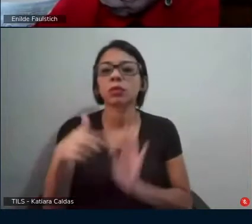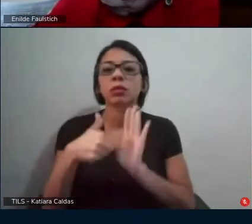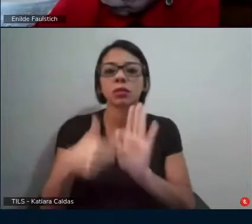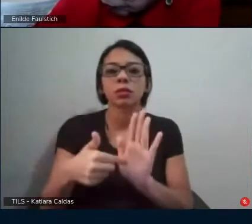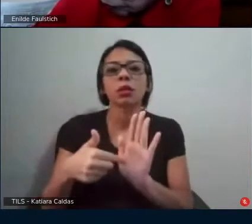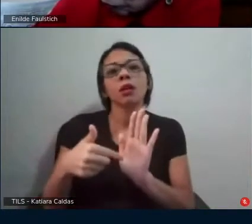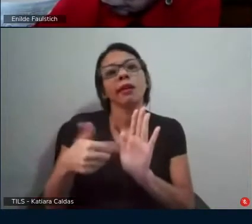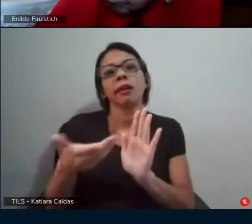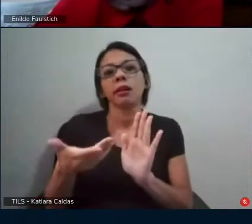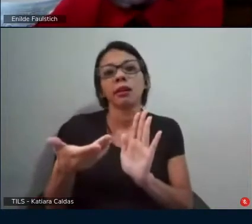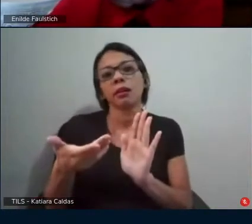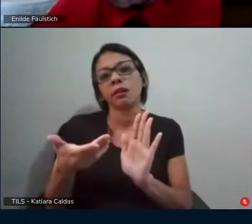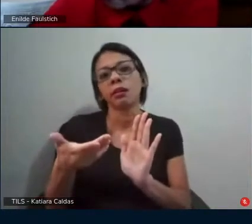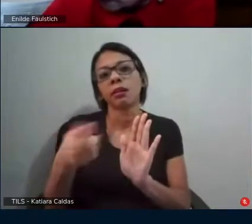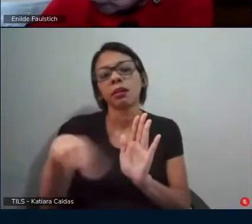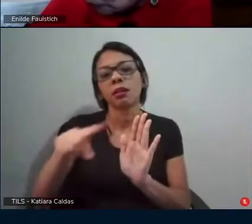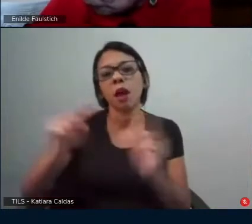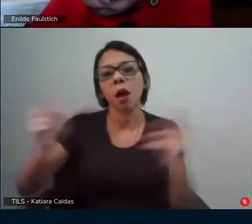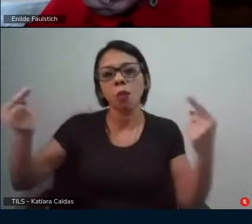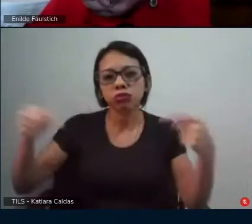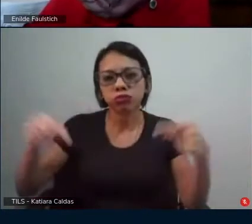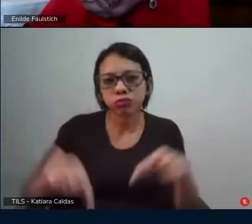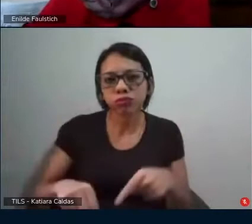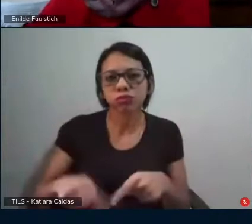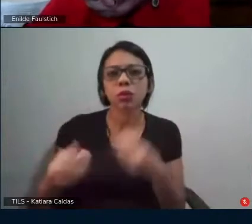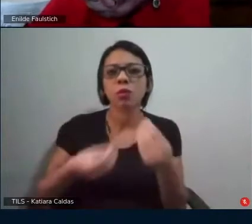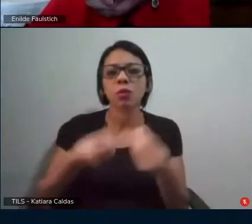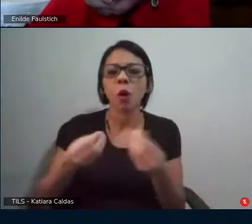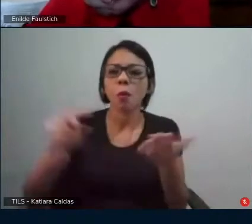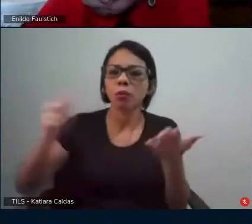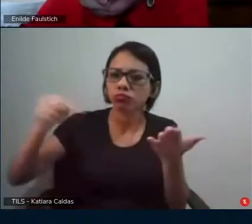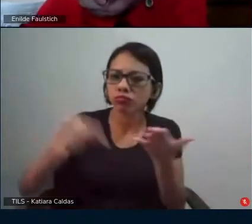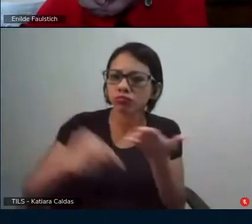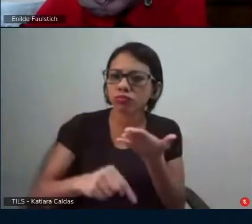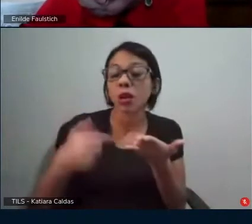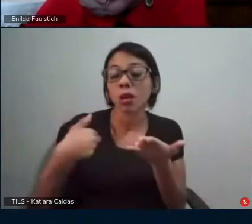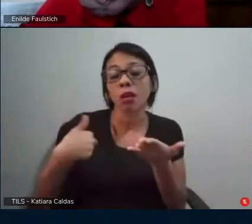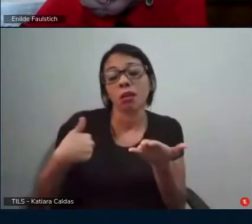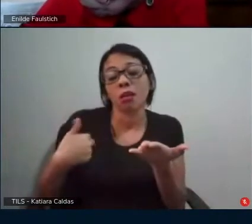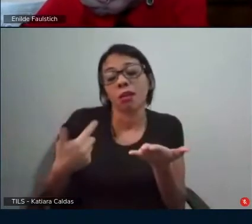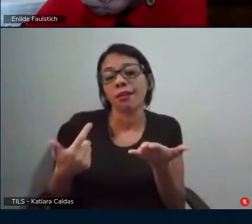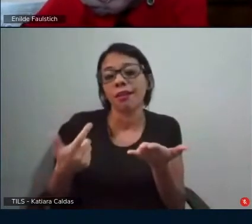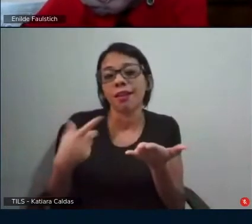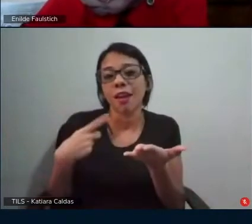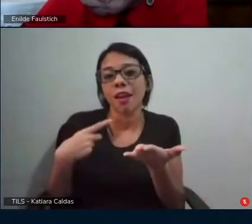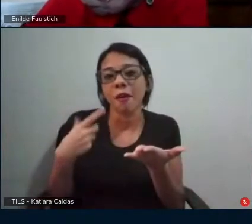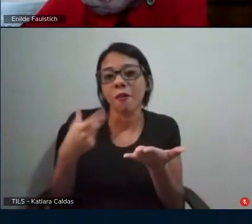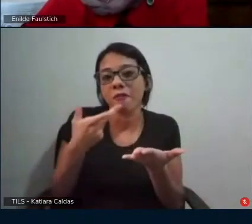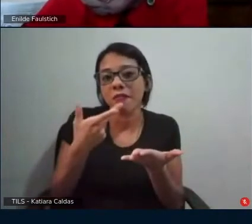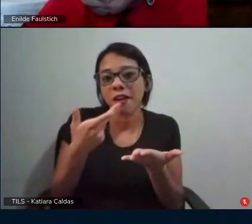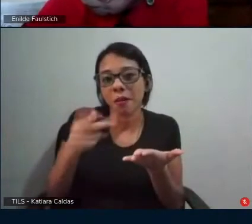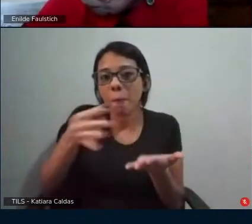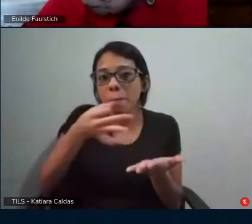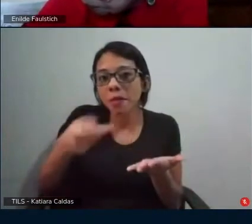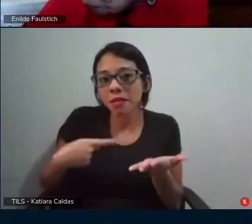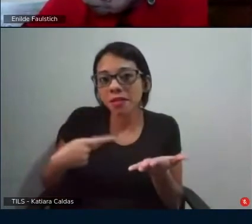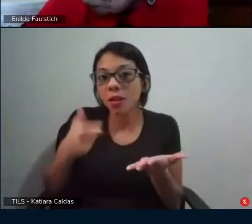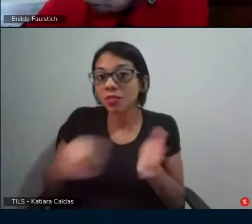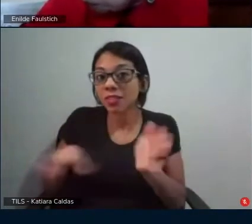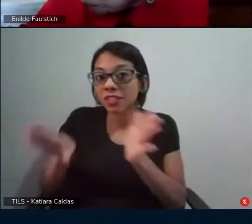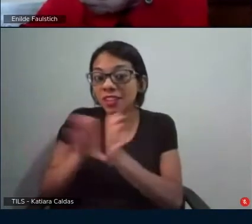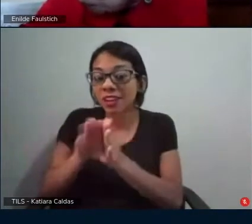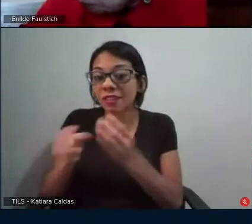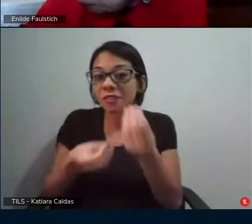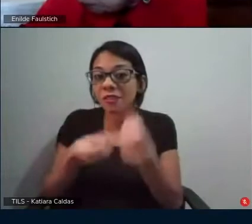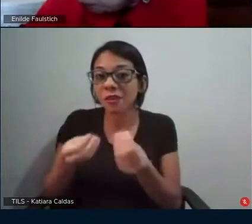vez mais esse aprofundamento que eu até julgo dizer que para se chegar